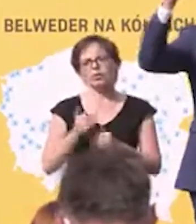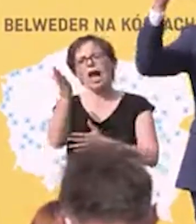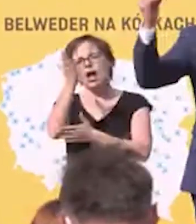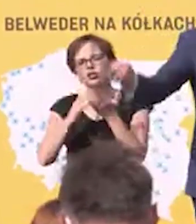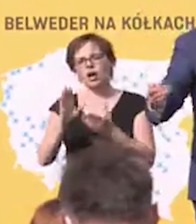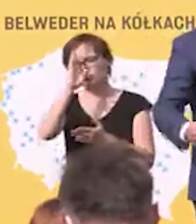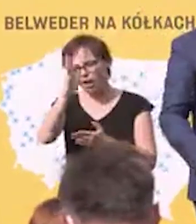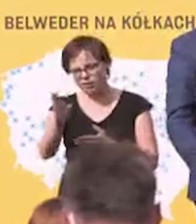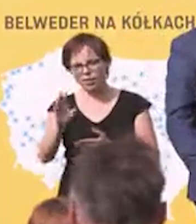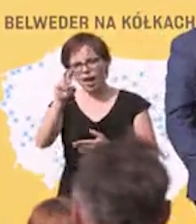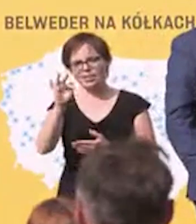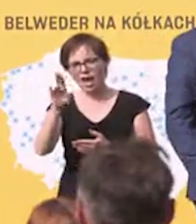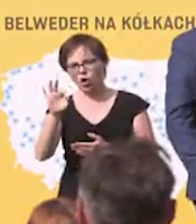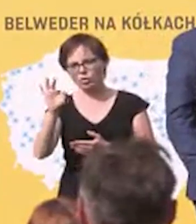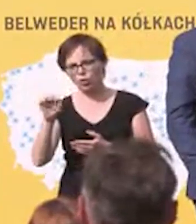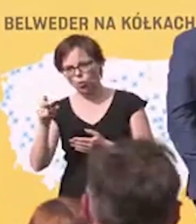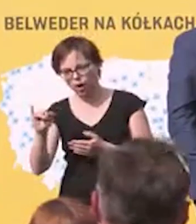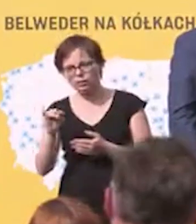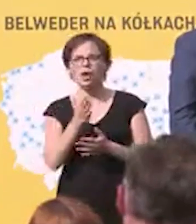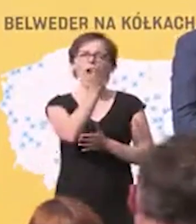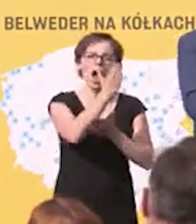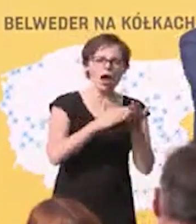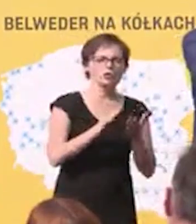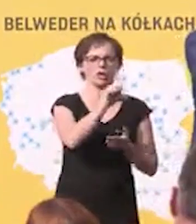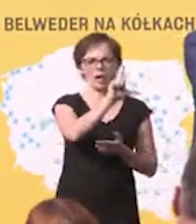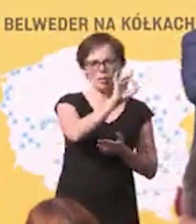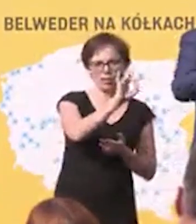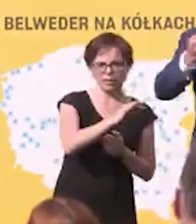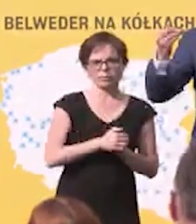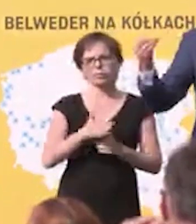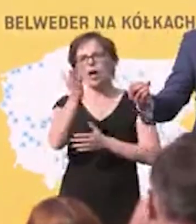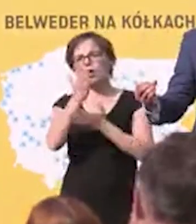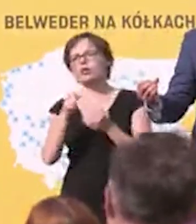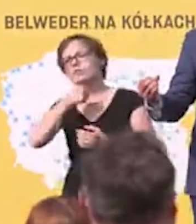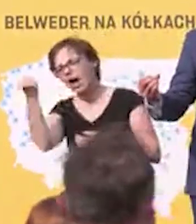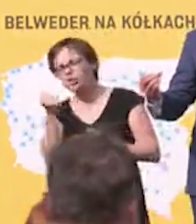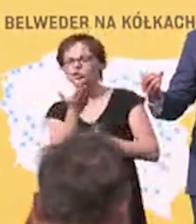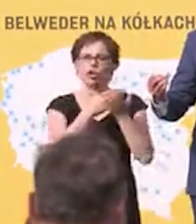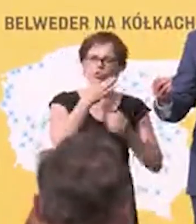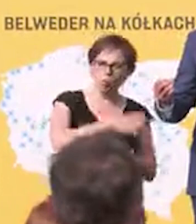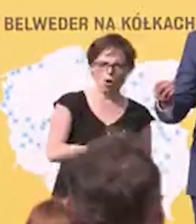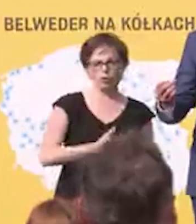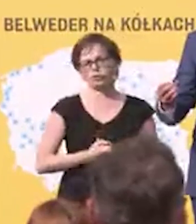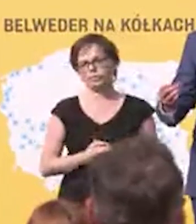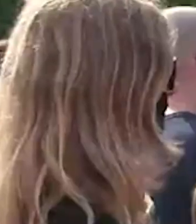heteroseksualni, inni homoseksualni. Jedni są starsi, drudzy są młodsi.